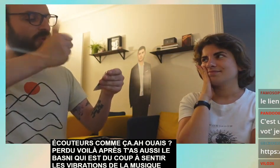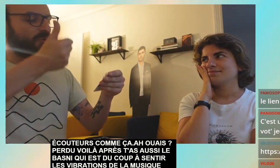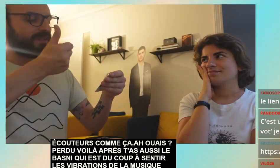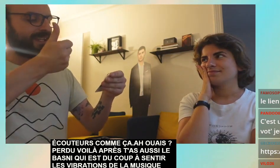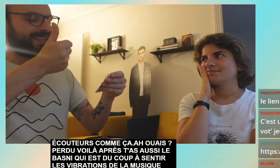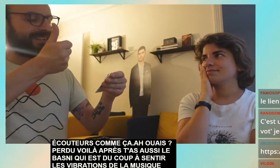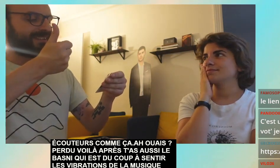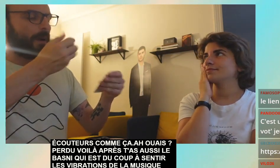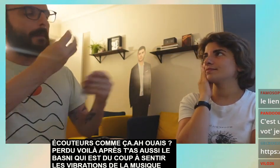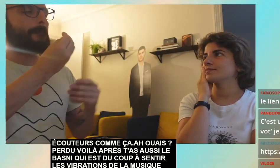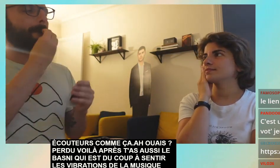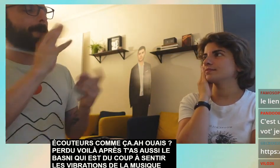premier